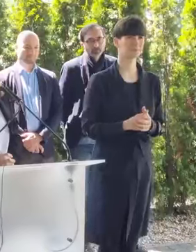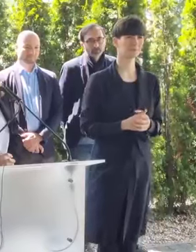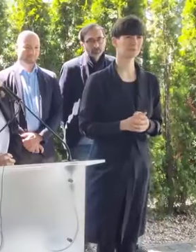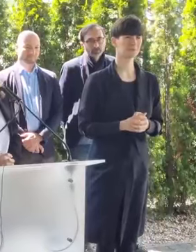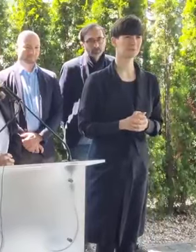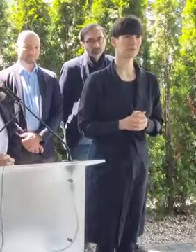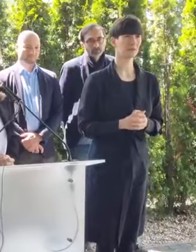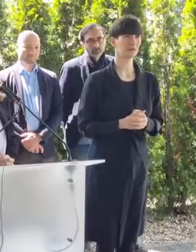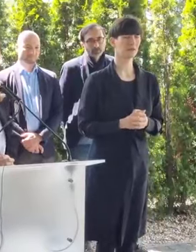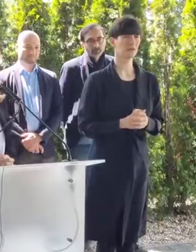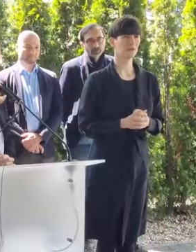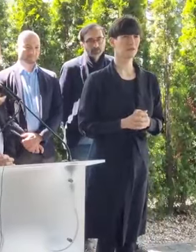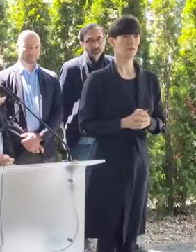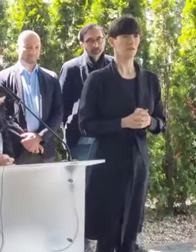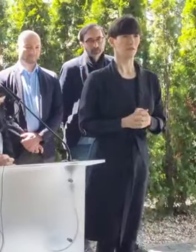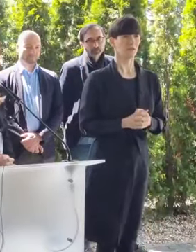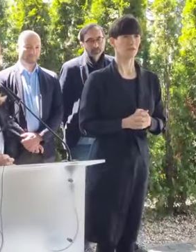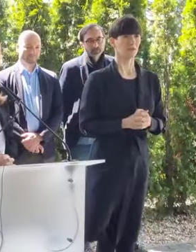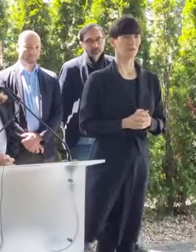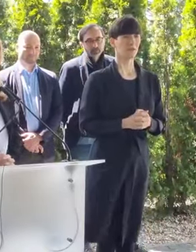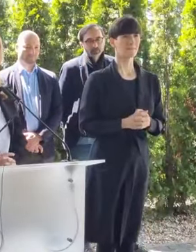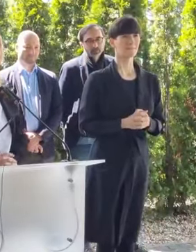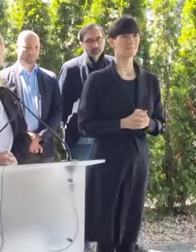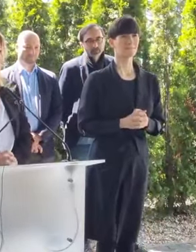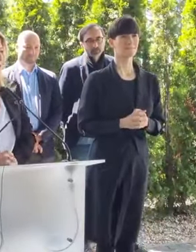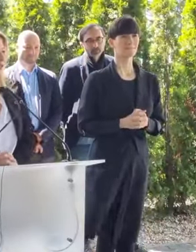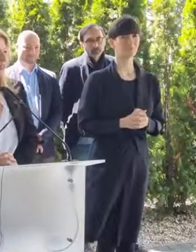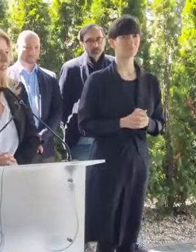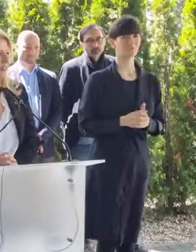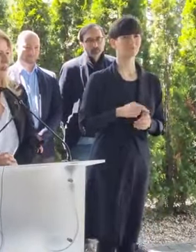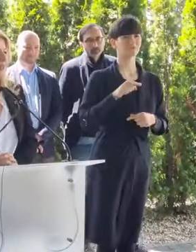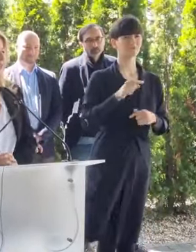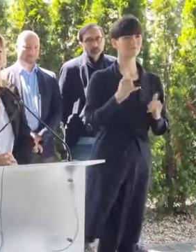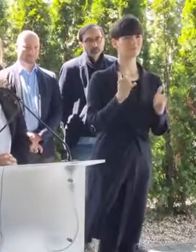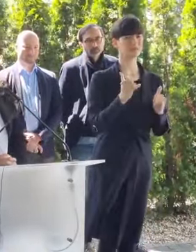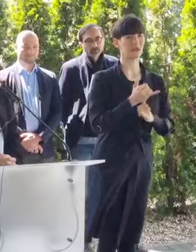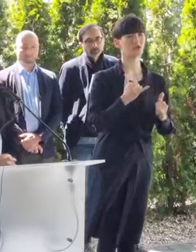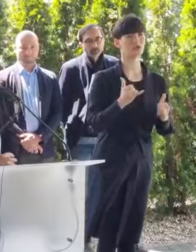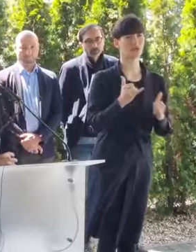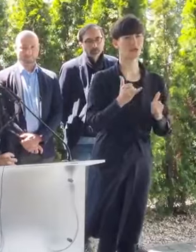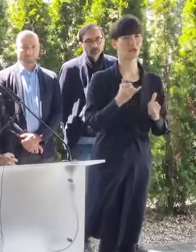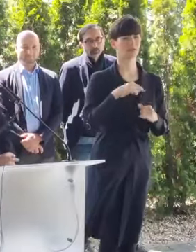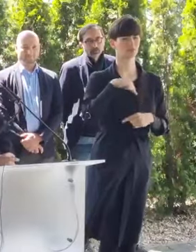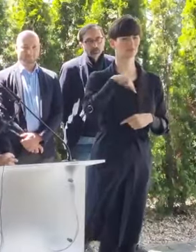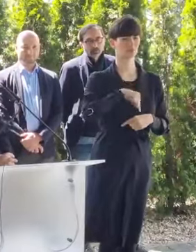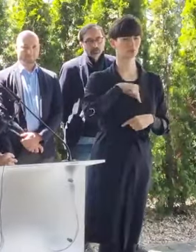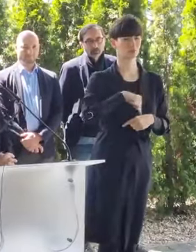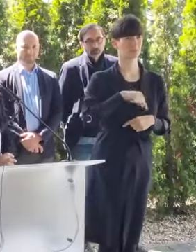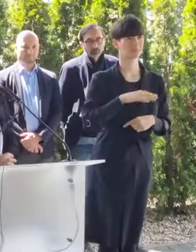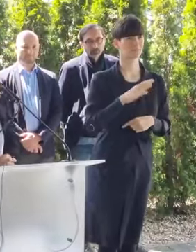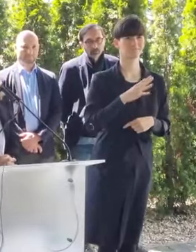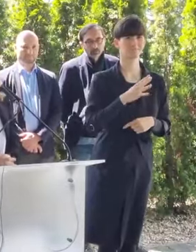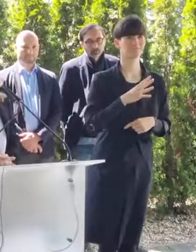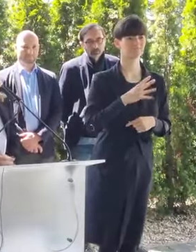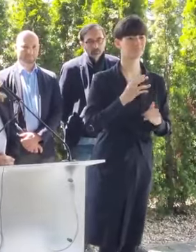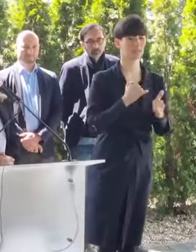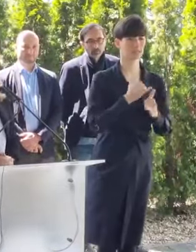Je to otázka, ktorá si vystihuje možno ten najväčší rozpor, ktorý vo vnútri cítim. lebo ísť na Ukrajinu, ako som